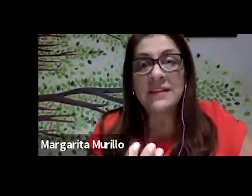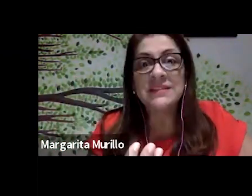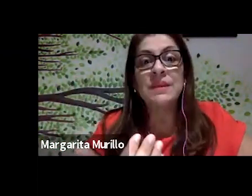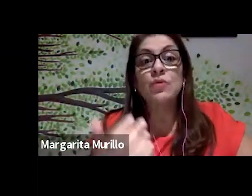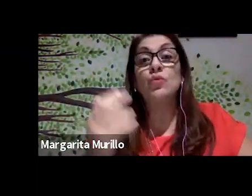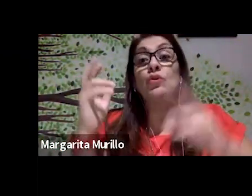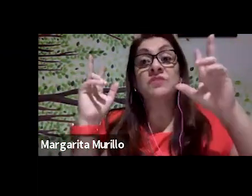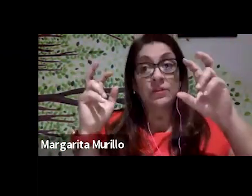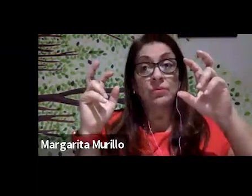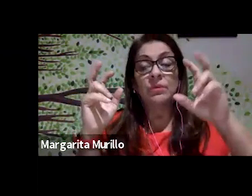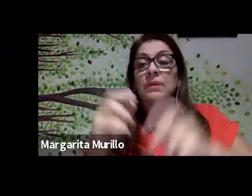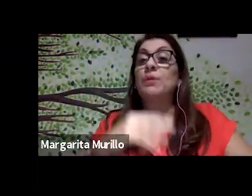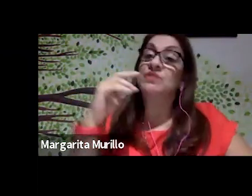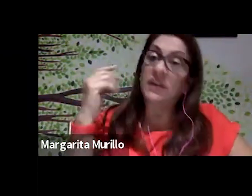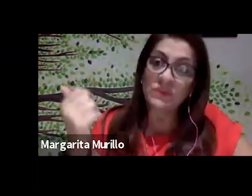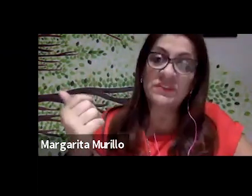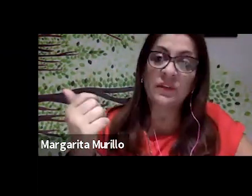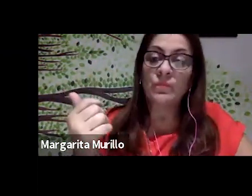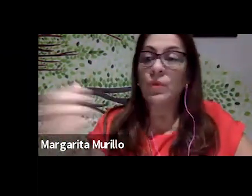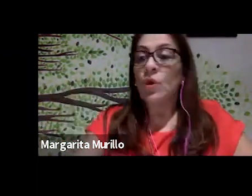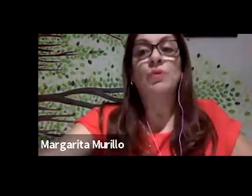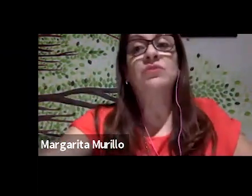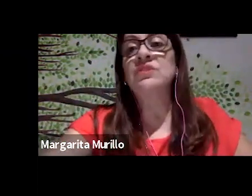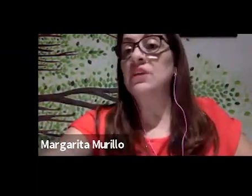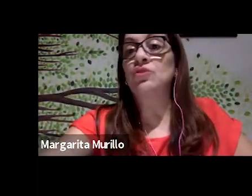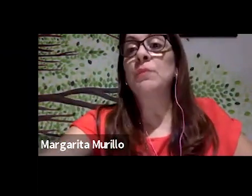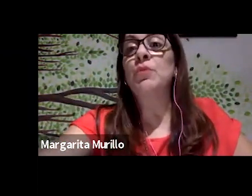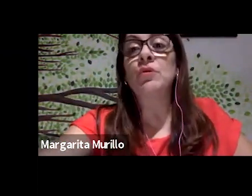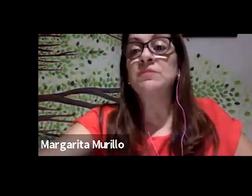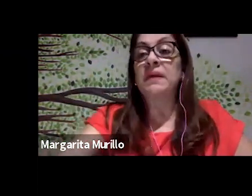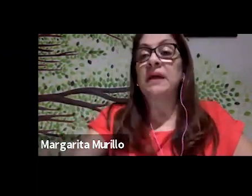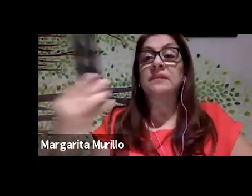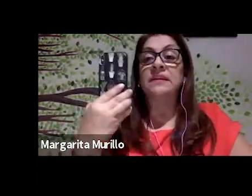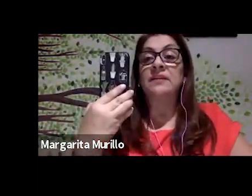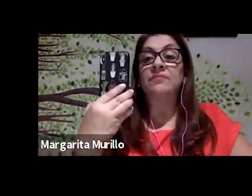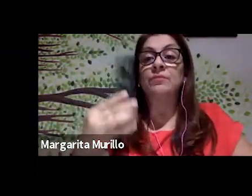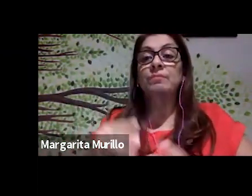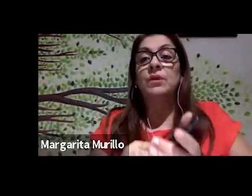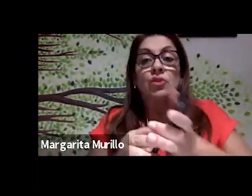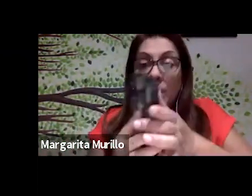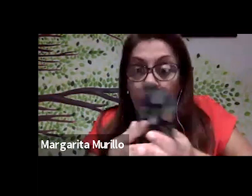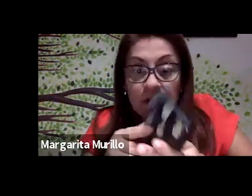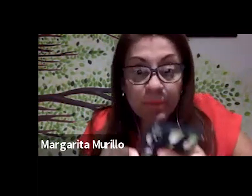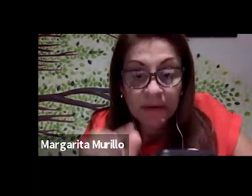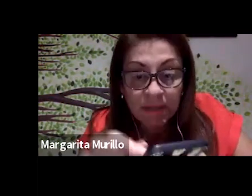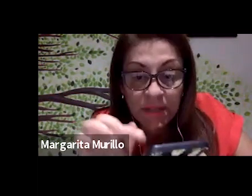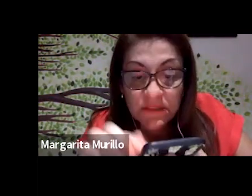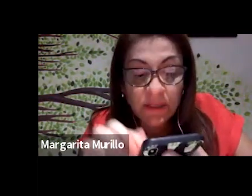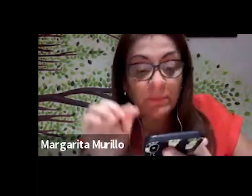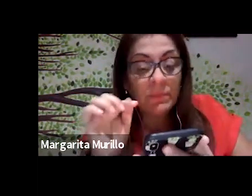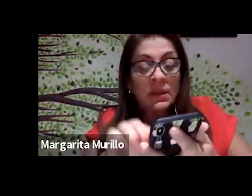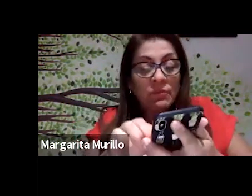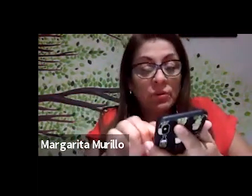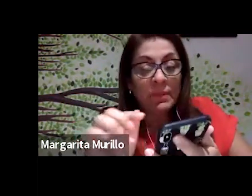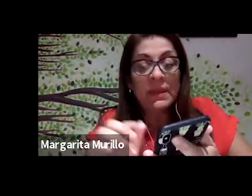encontrar ese vínculo sano pero ya no es sano porque entonces ya yo no me puedo despegar del teléfono no me puedo despegar de